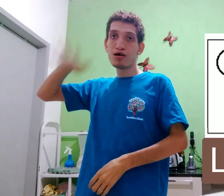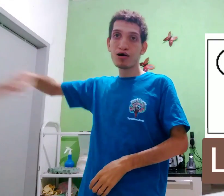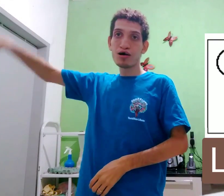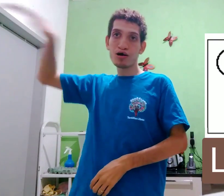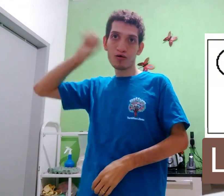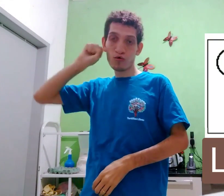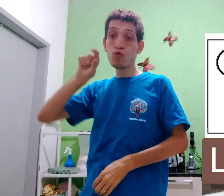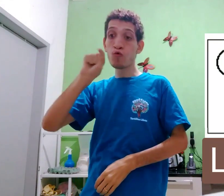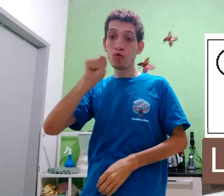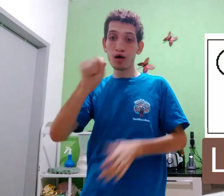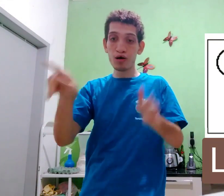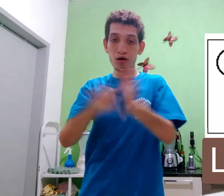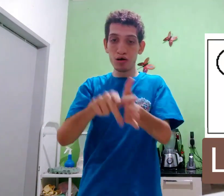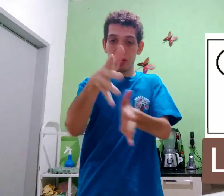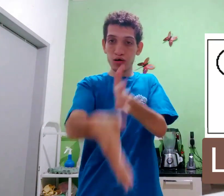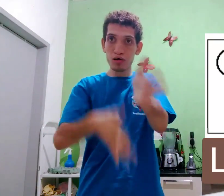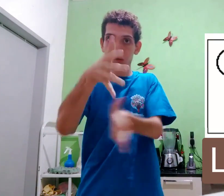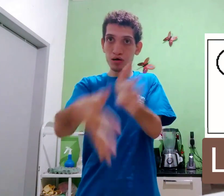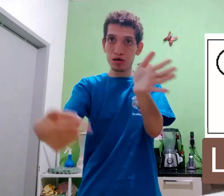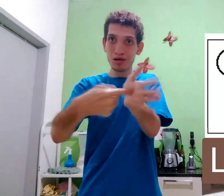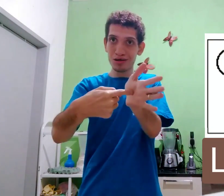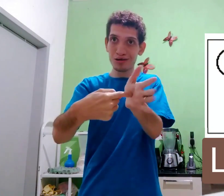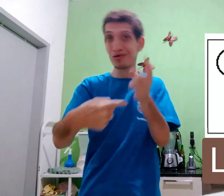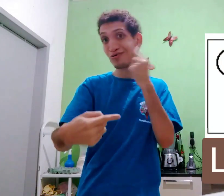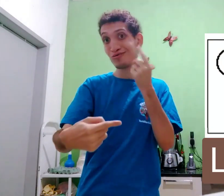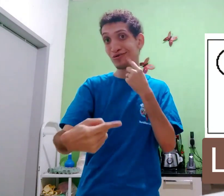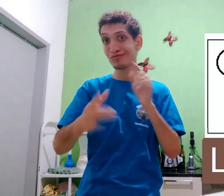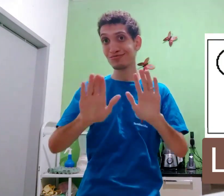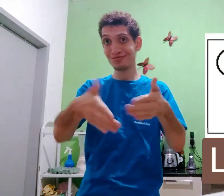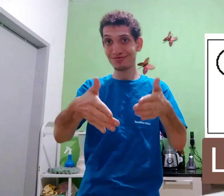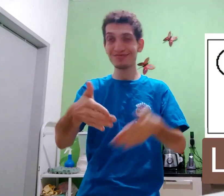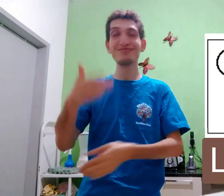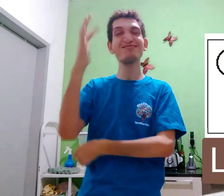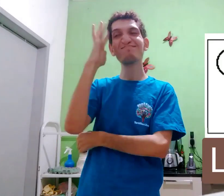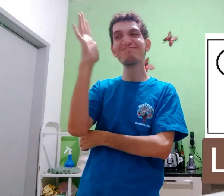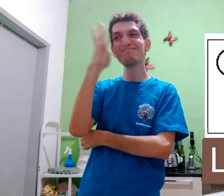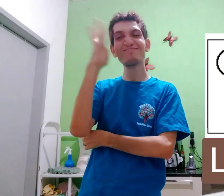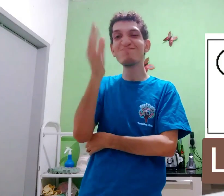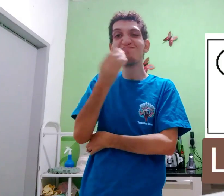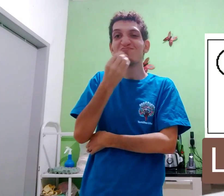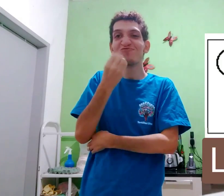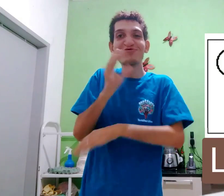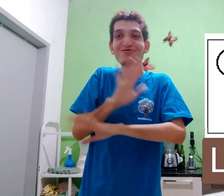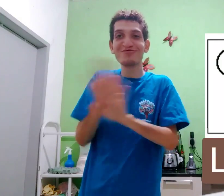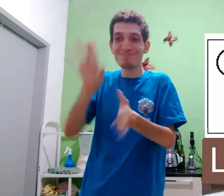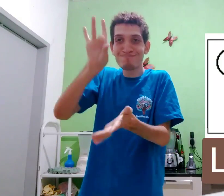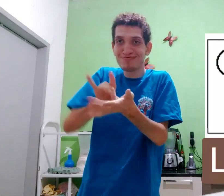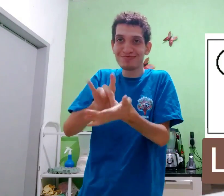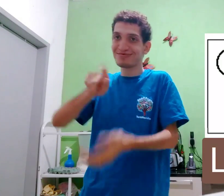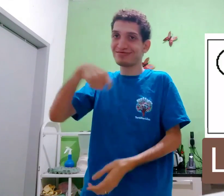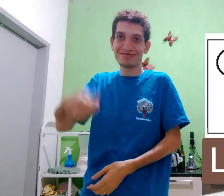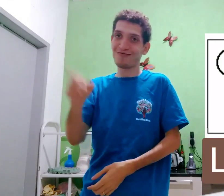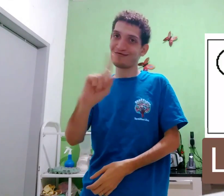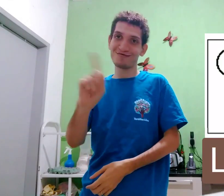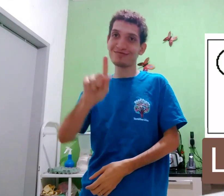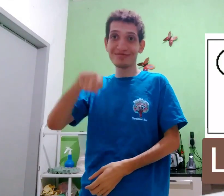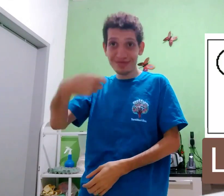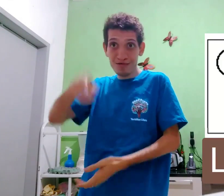é próprio oral e eles ouvindo e próprios sinais. Surdo, óculos. Eu pensando, podia só, real